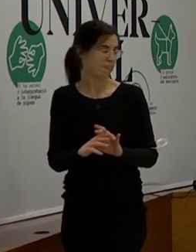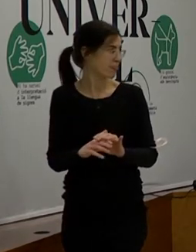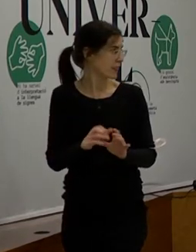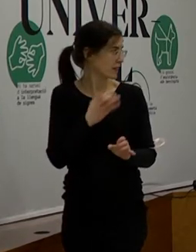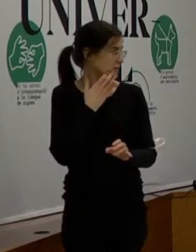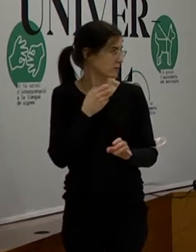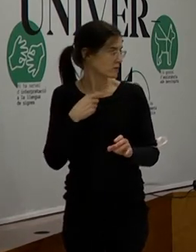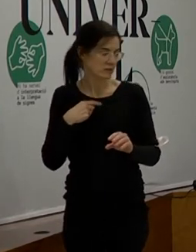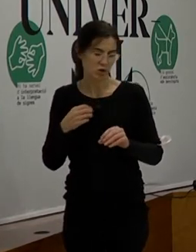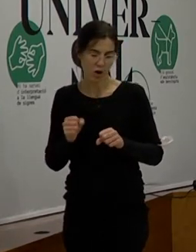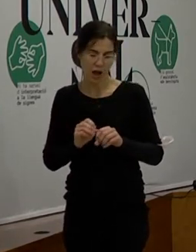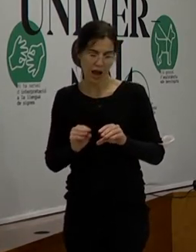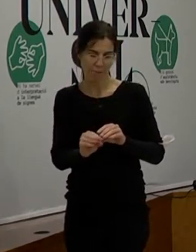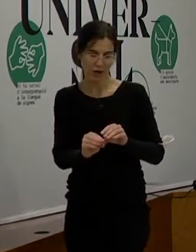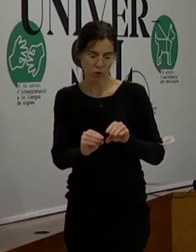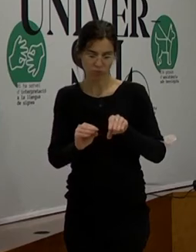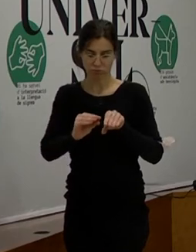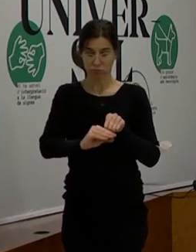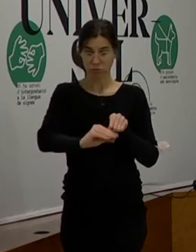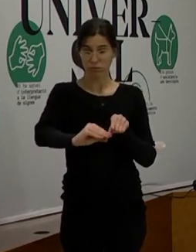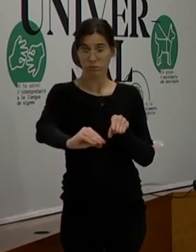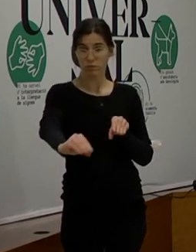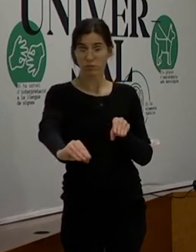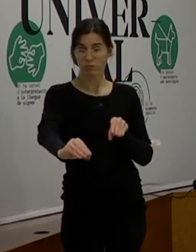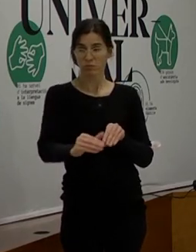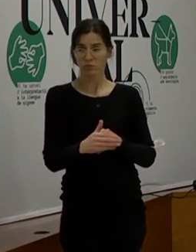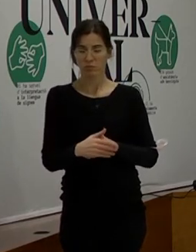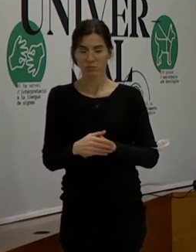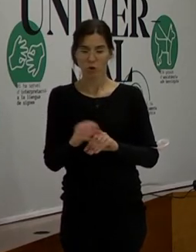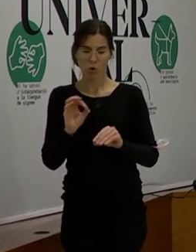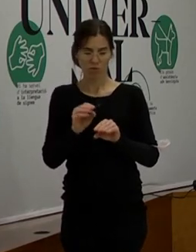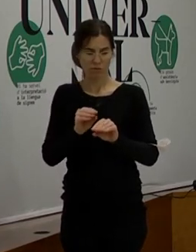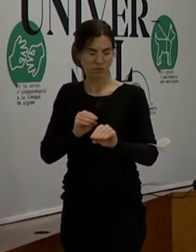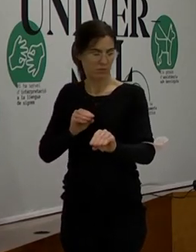Si jo aparco en filera o aparco en bateria, filera.